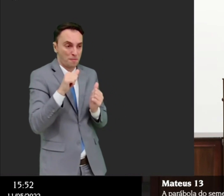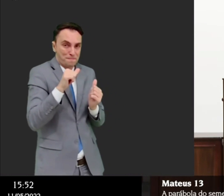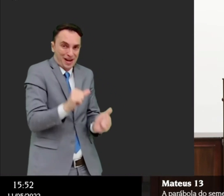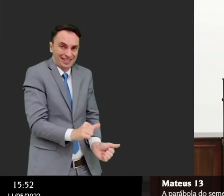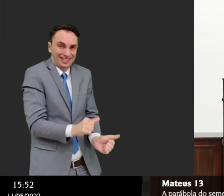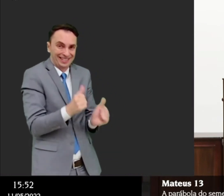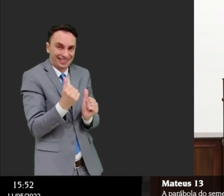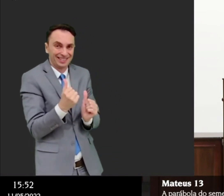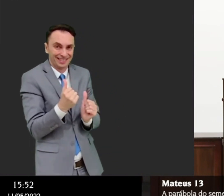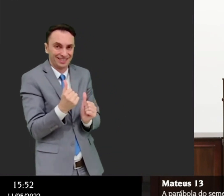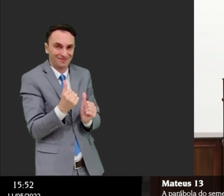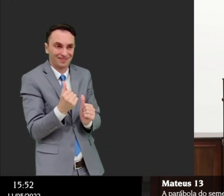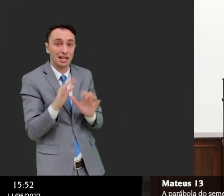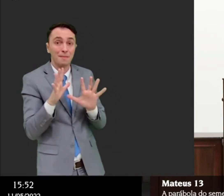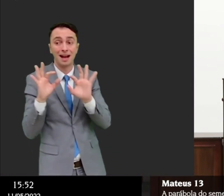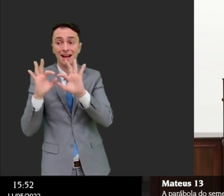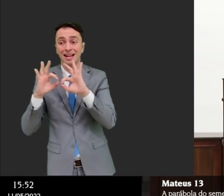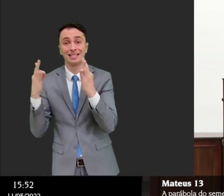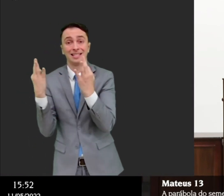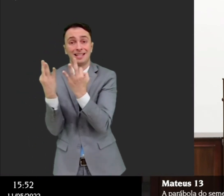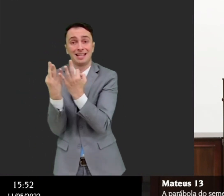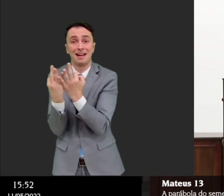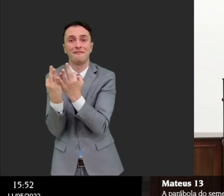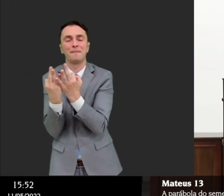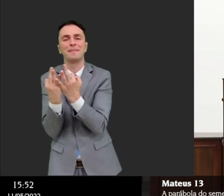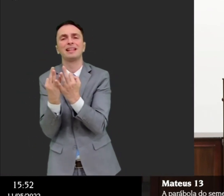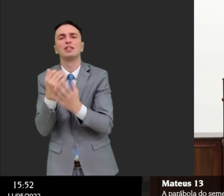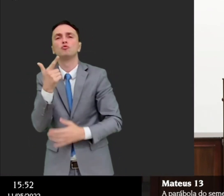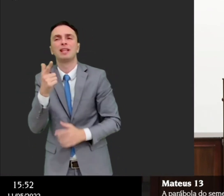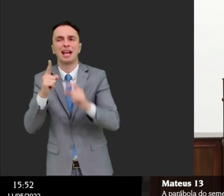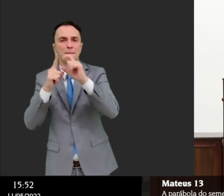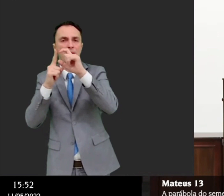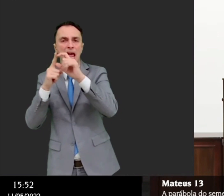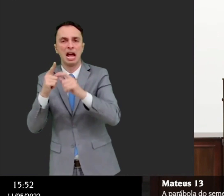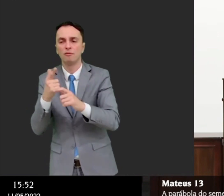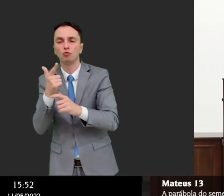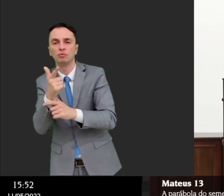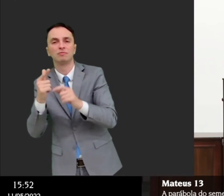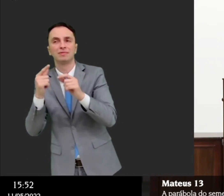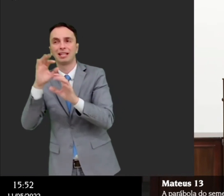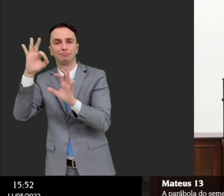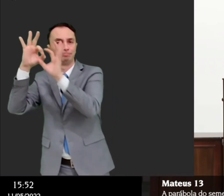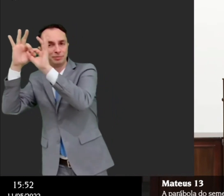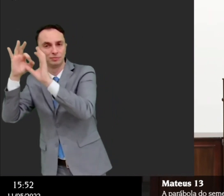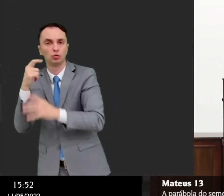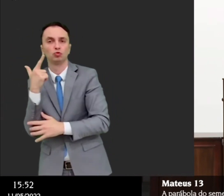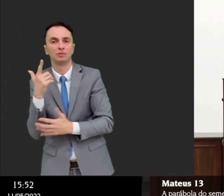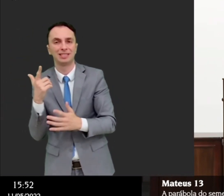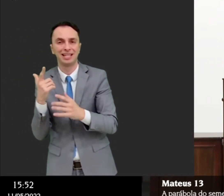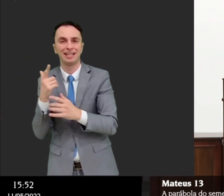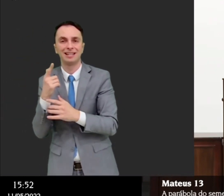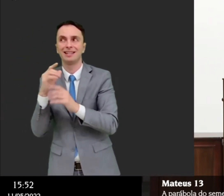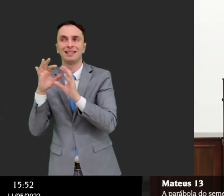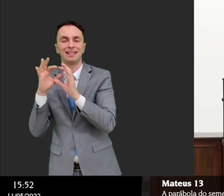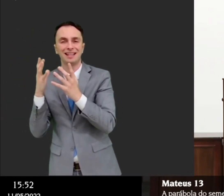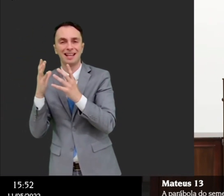uma família que tem terra boa, que recebeu a palavra para ajudá-lo. Os novos chamados